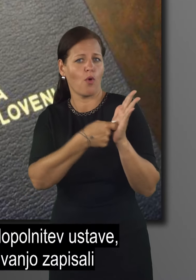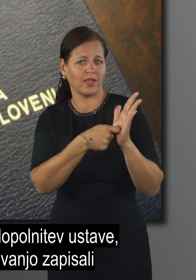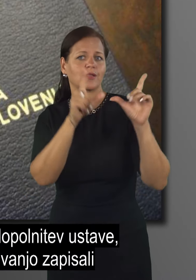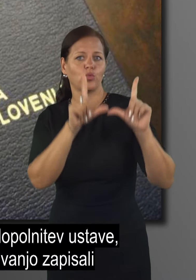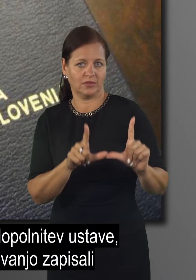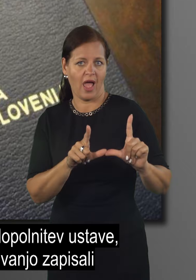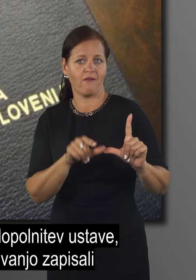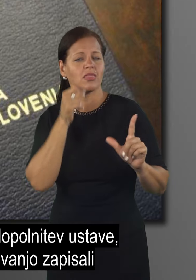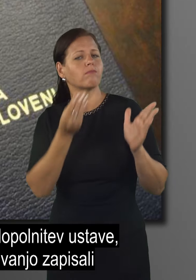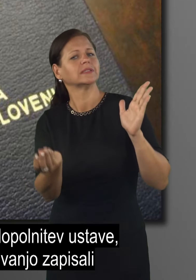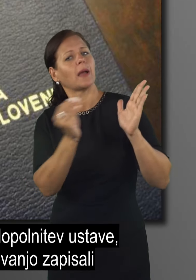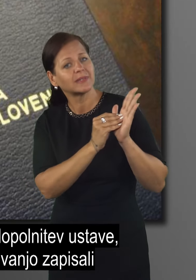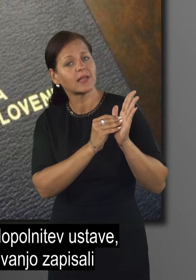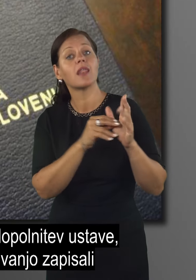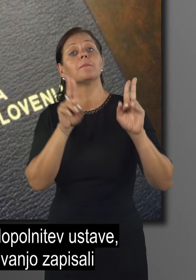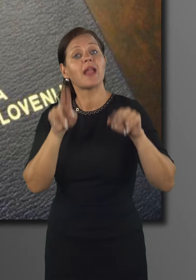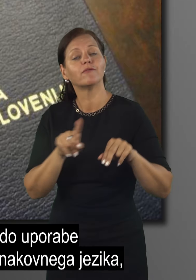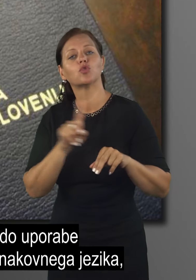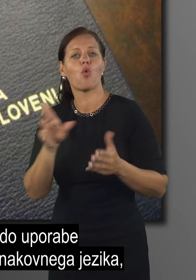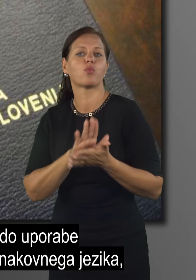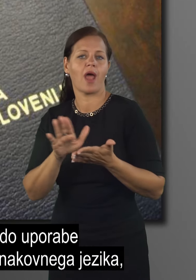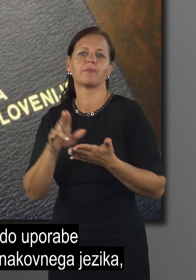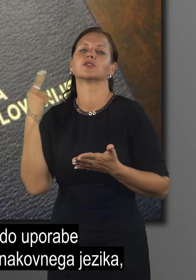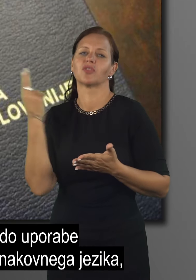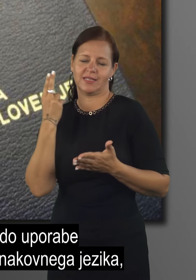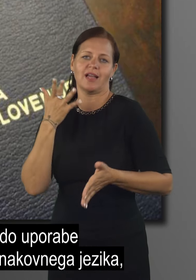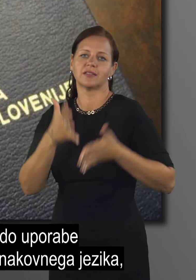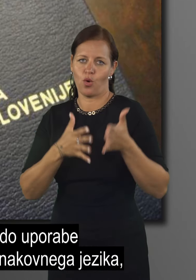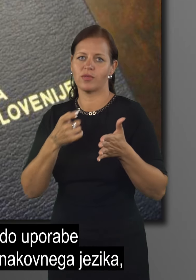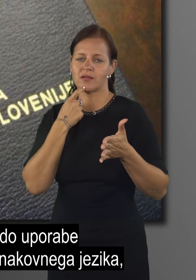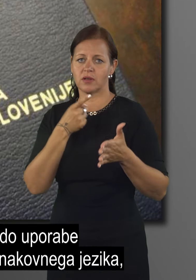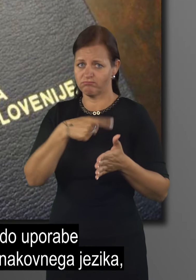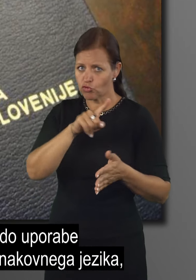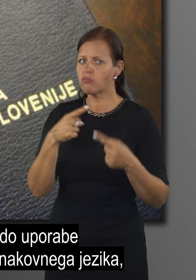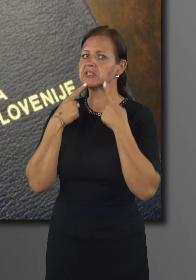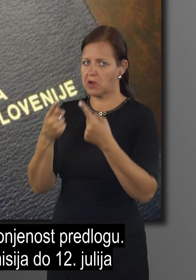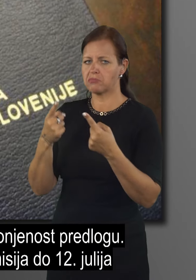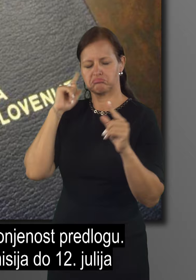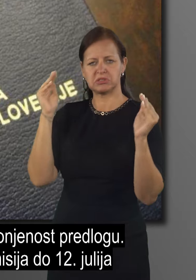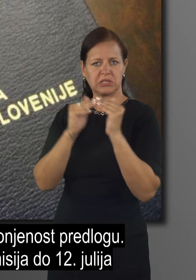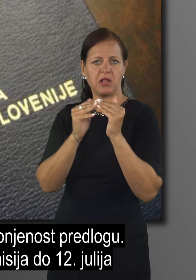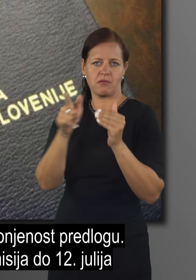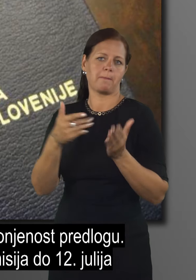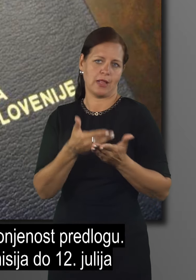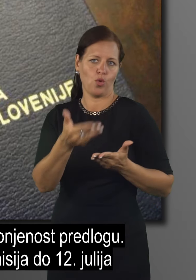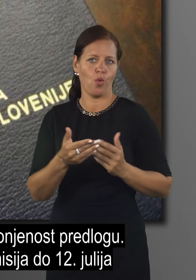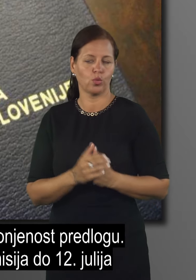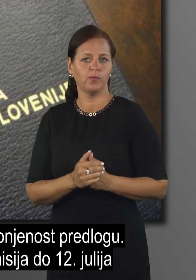dopolnitev ustave, tako da bi vanjo zapisali pravico do uporabe slovenskega znakovnega jezika, so izrazili